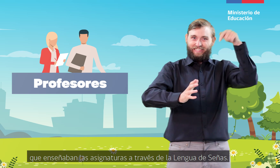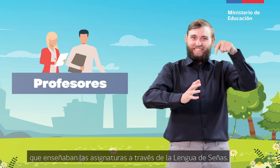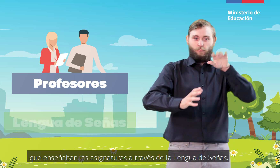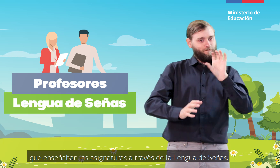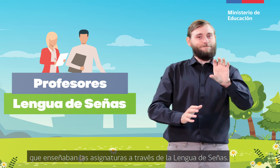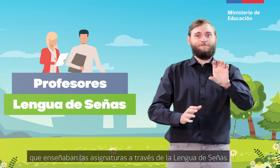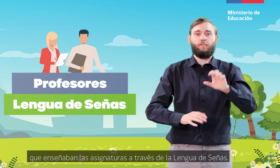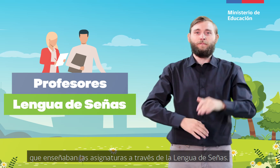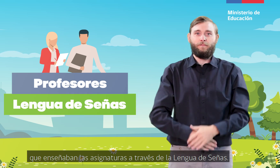de la lengua de señas.